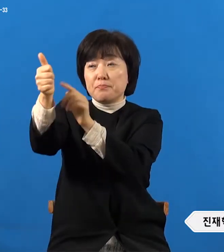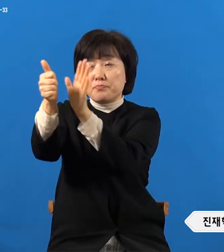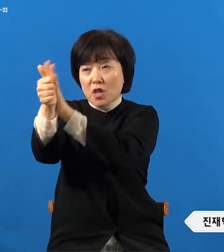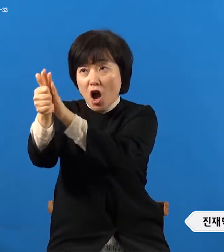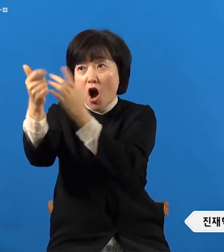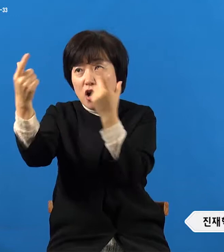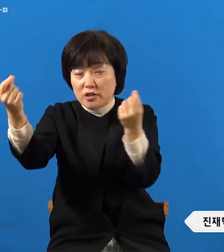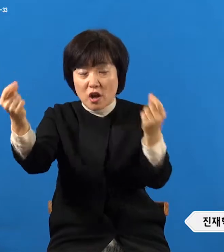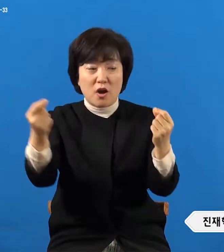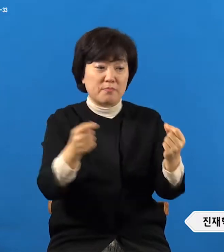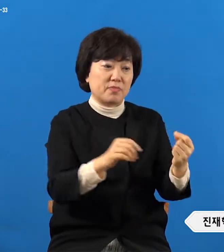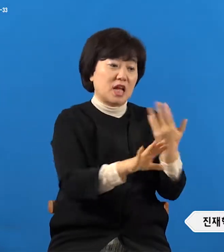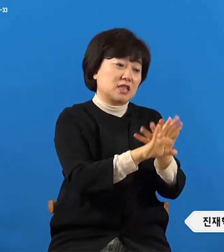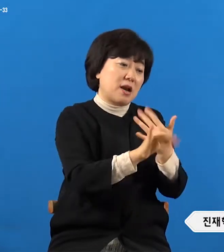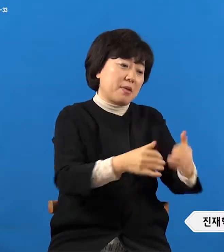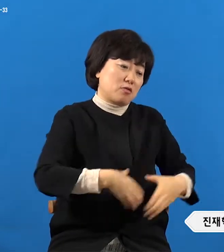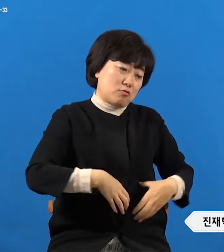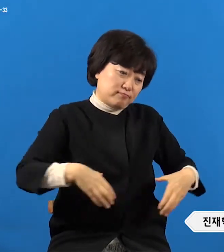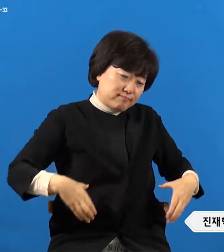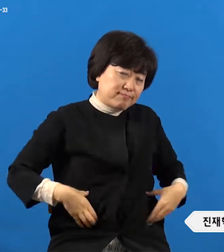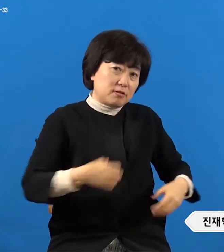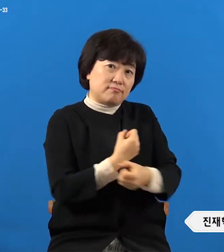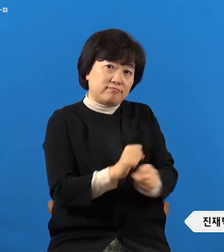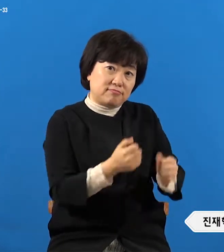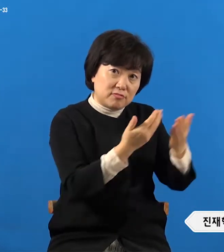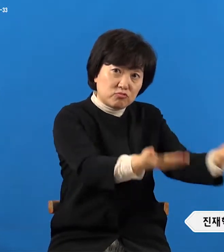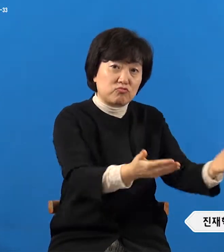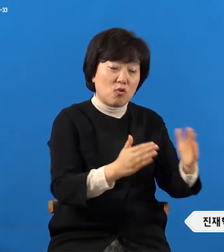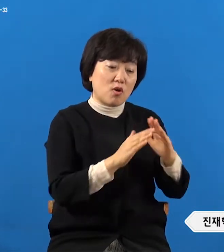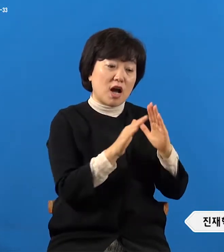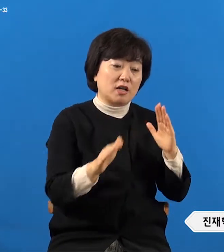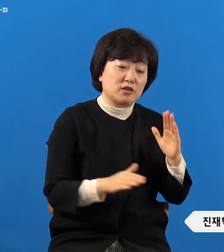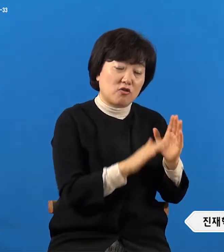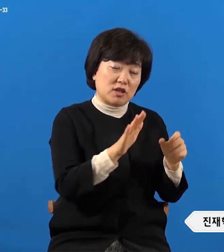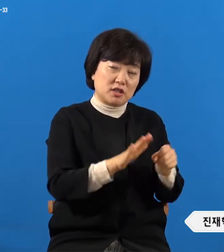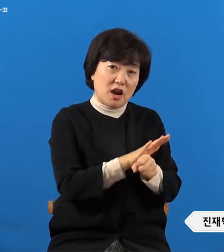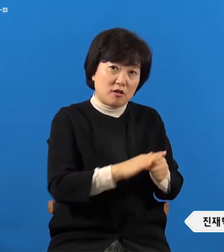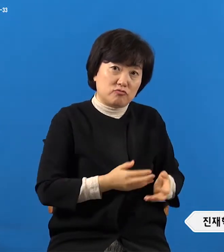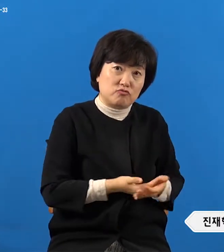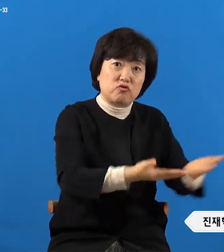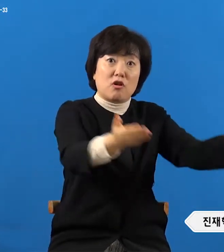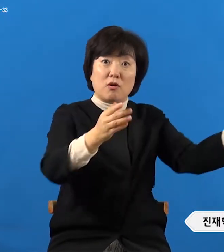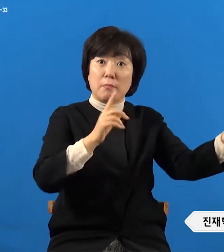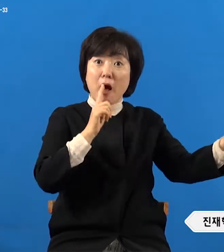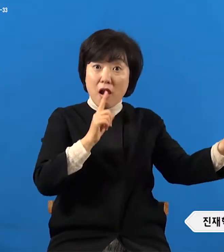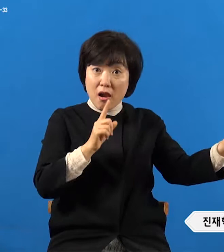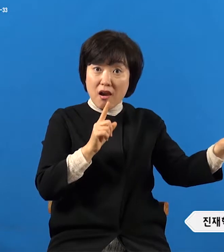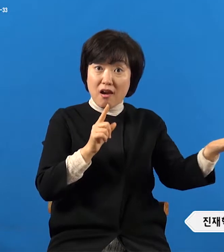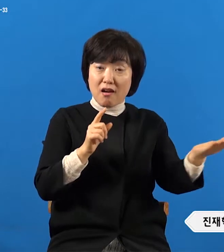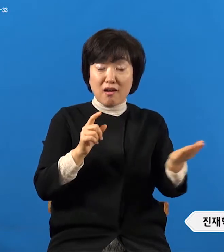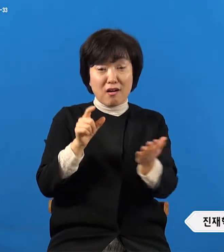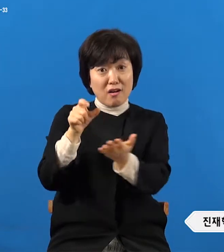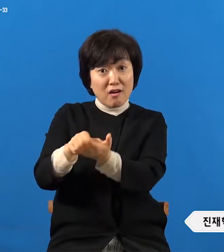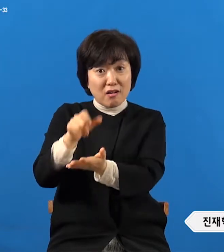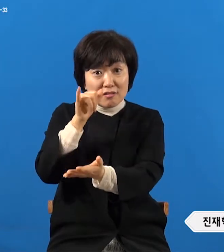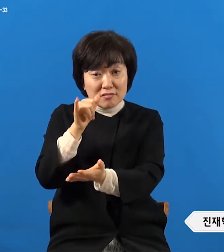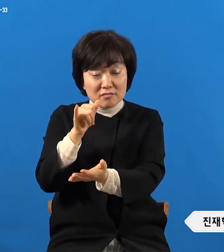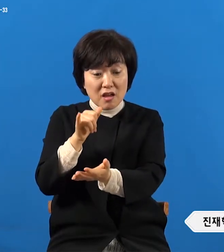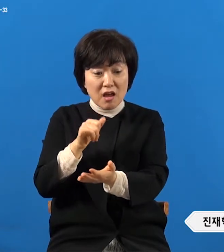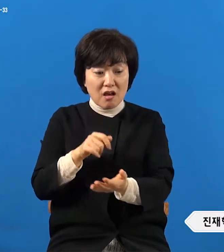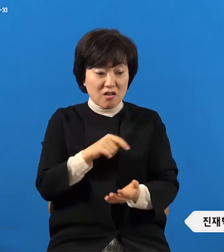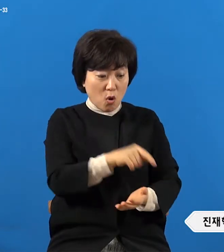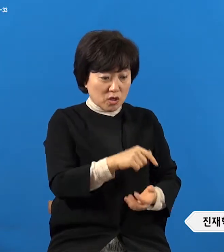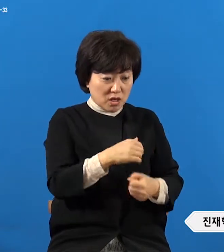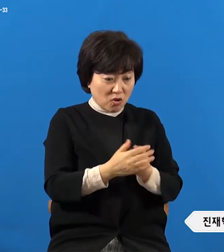용납하고 한 가정에 서로를 향한 사랑을 가지라고 말씀하시는데, 사랑하시는 그 하나님께서 서로